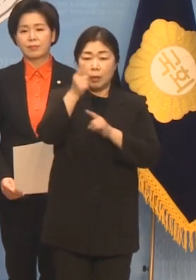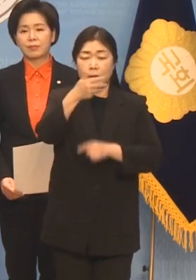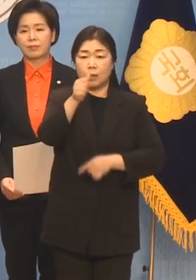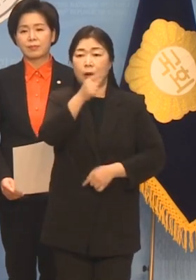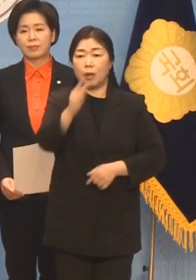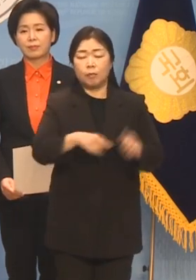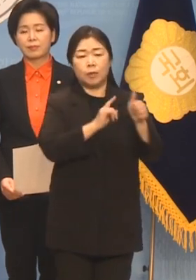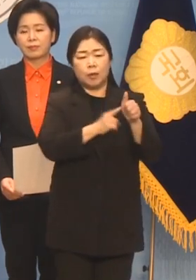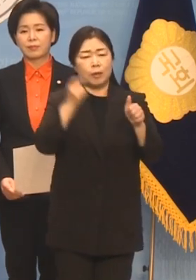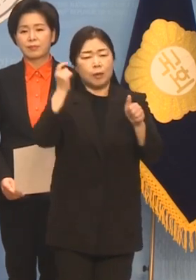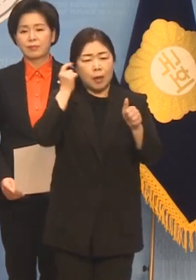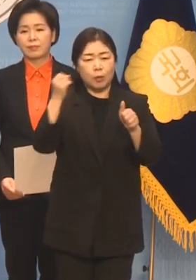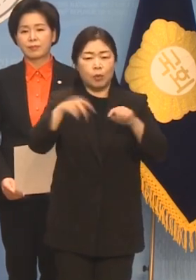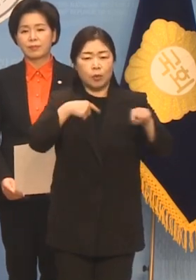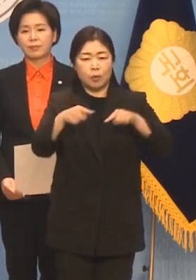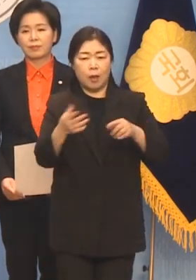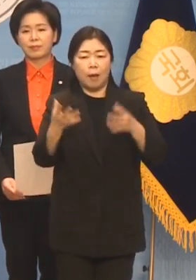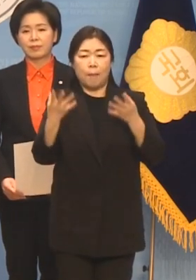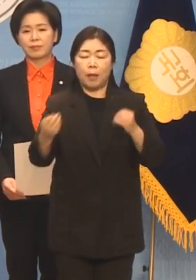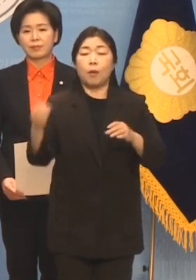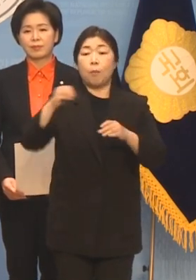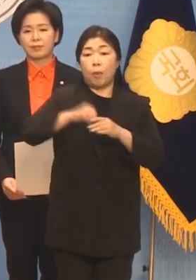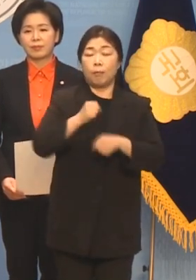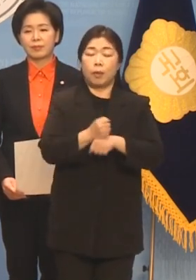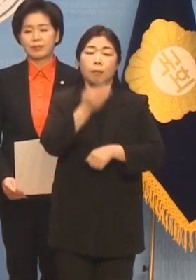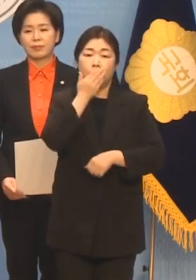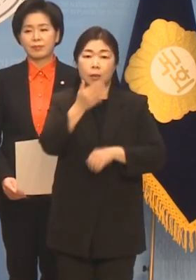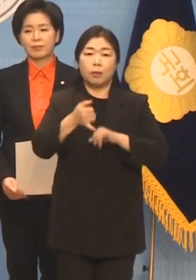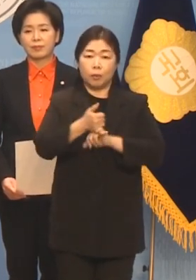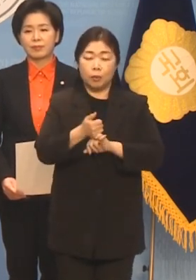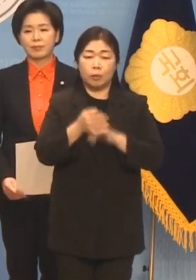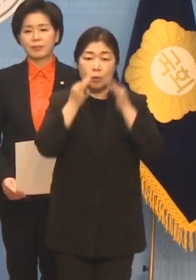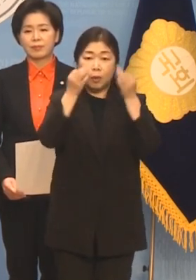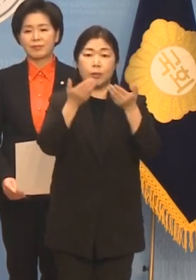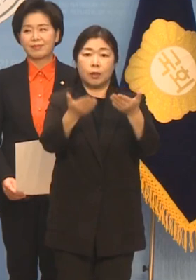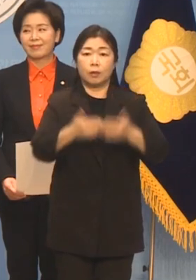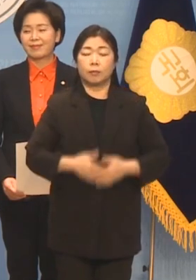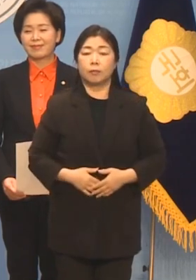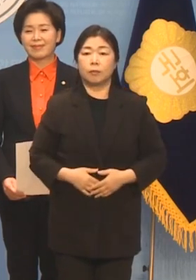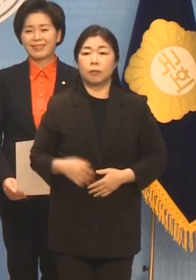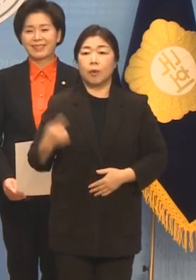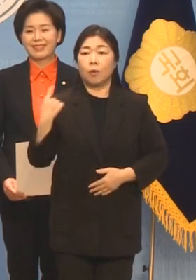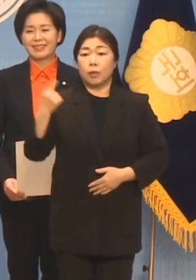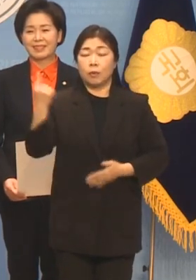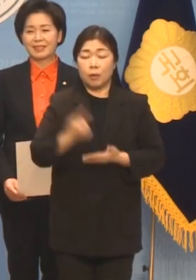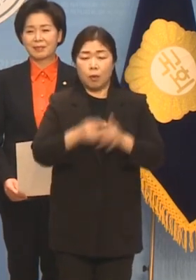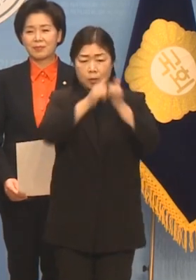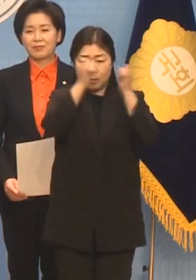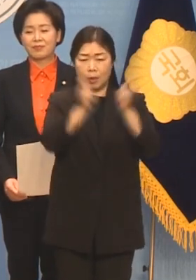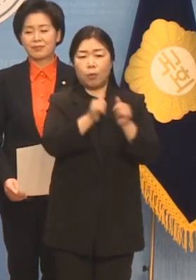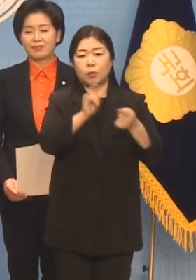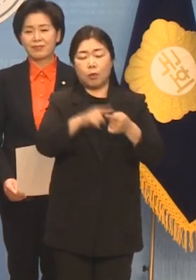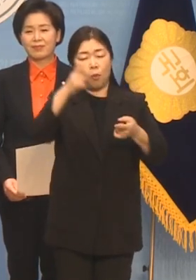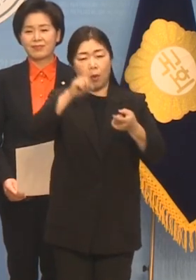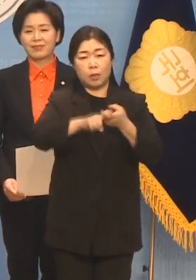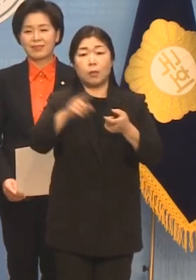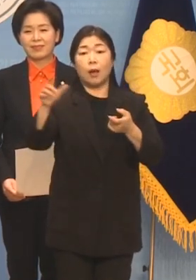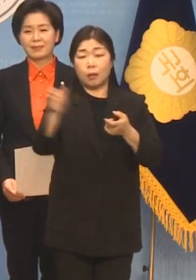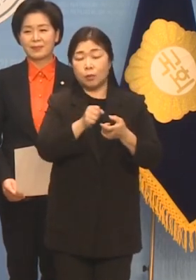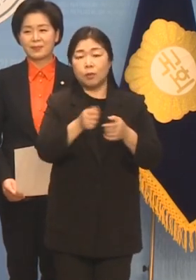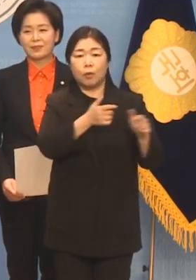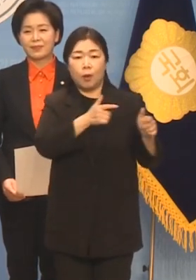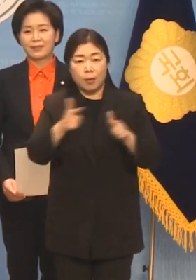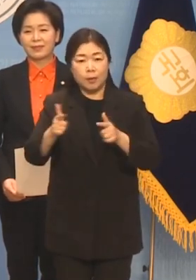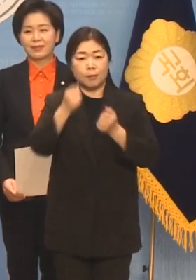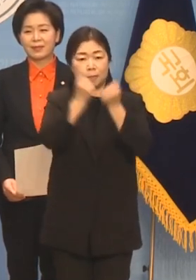부회장님의 생각이 또 정책에 많이 반영될 수 있도록 하겠습니다. 어제 이 자리에 서 가지고 사회적으로 이제 관심사가 될 수 있는 것들에